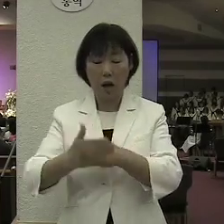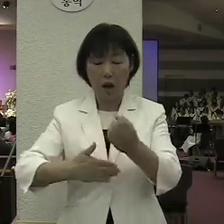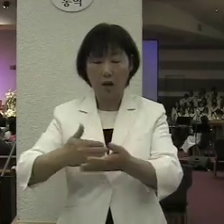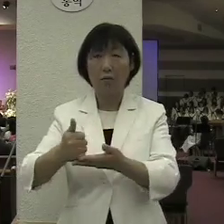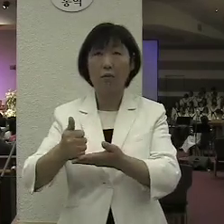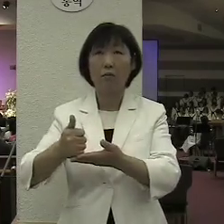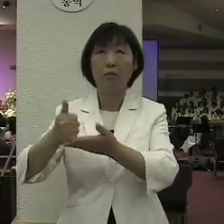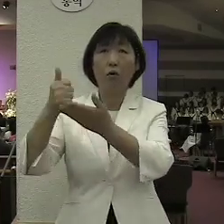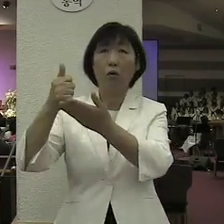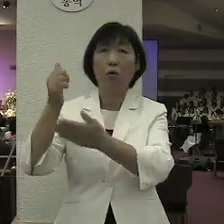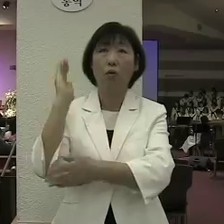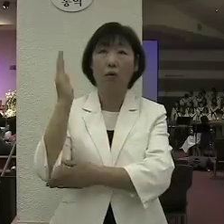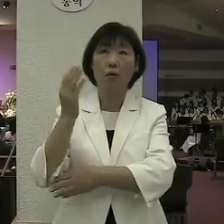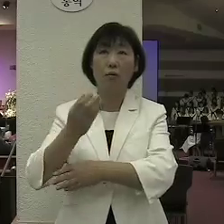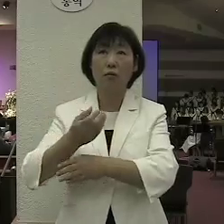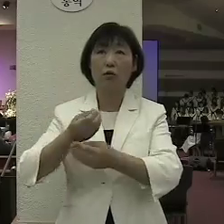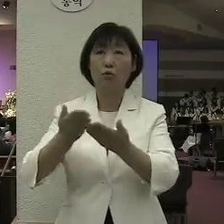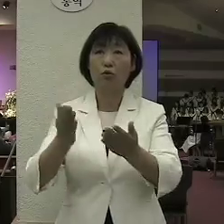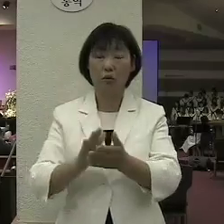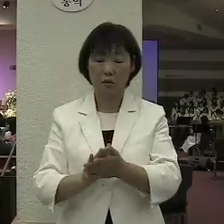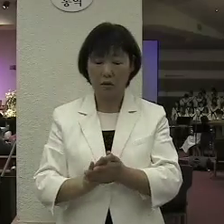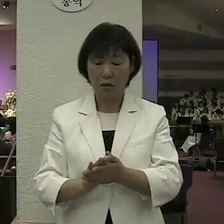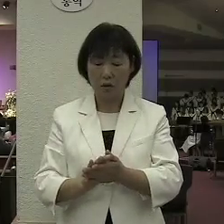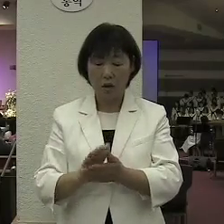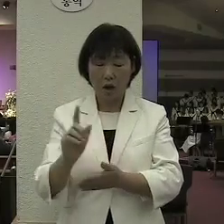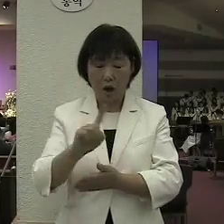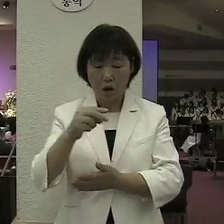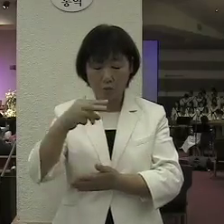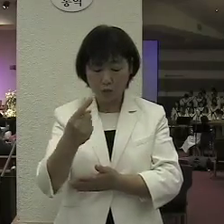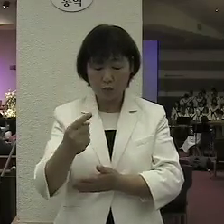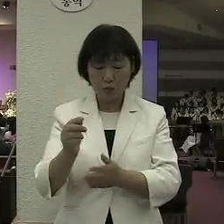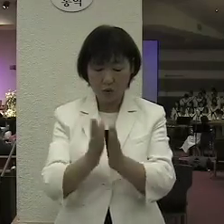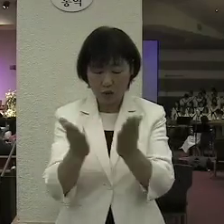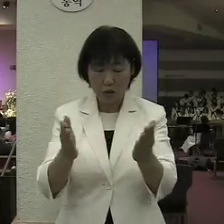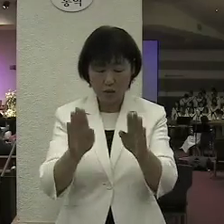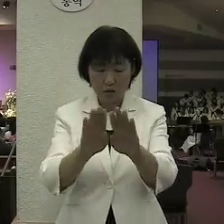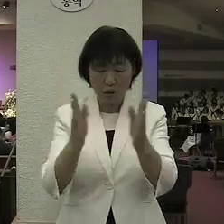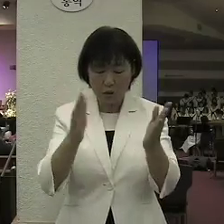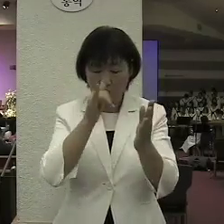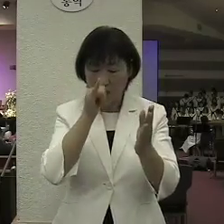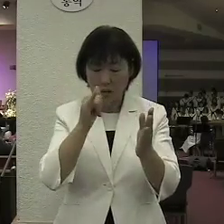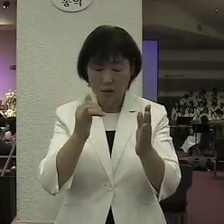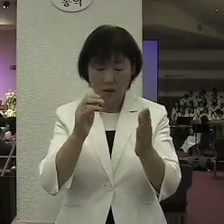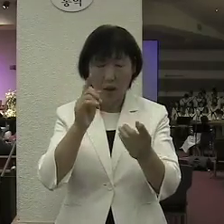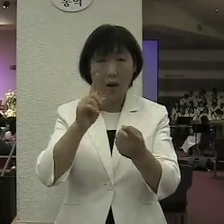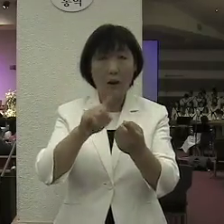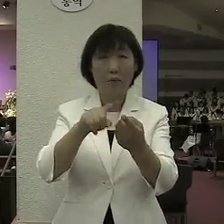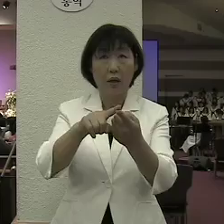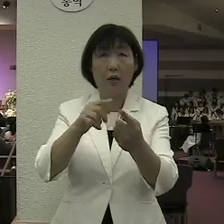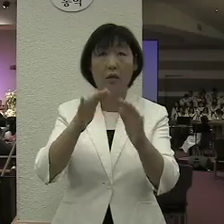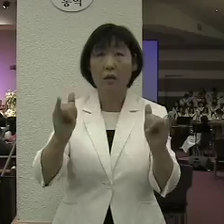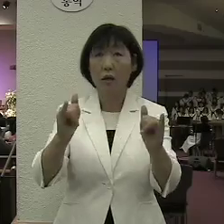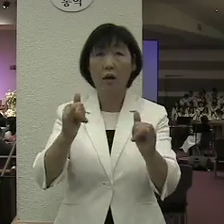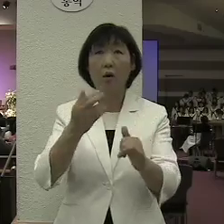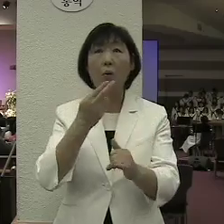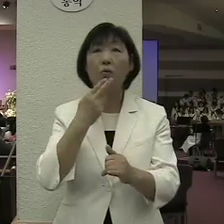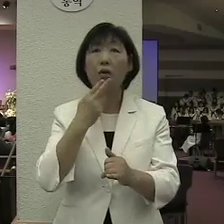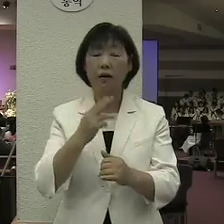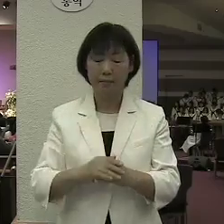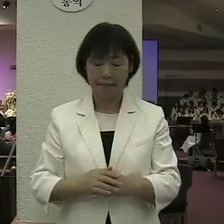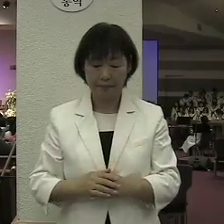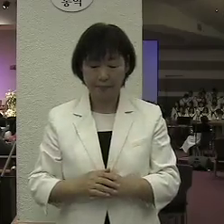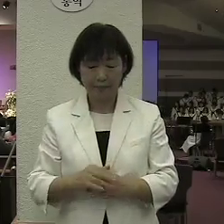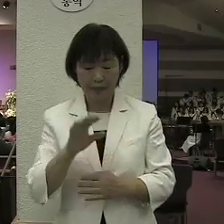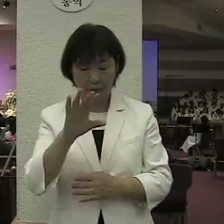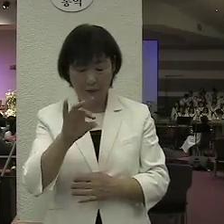알게 되면은 주님의 백성들과 함께 승리할 수 있을 것이다. 주님의 백성들과 함께 인내할 수 있을 것이다. 그래서 장차